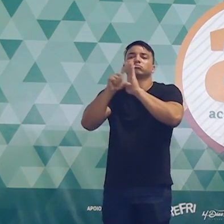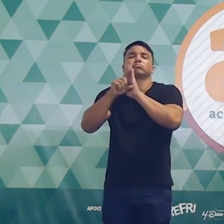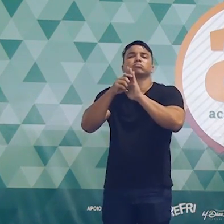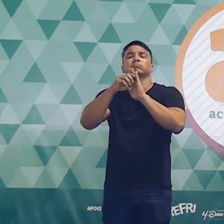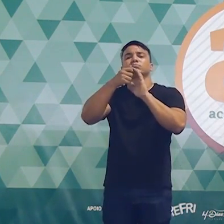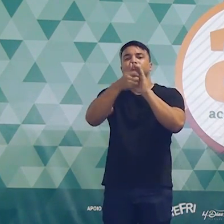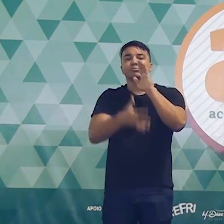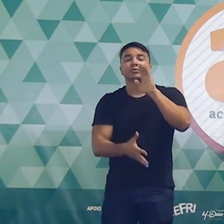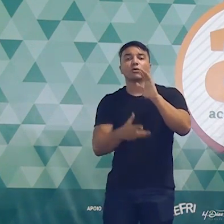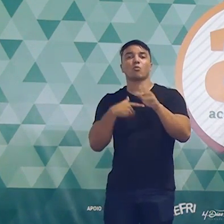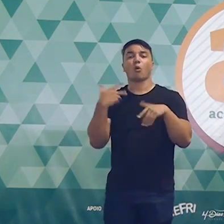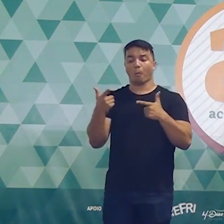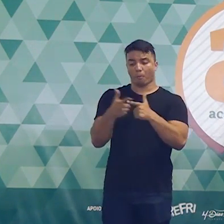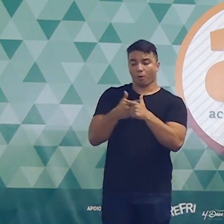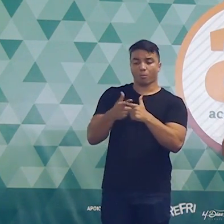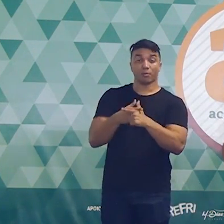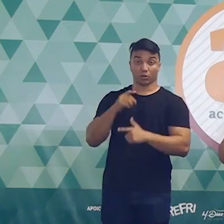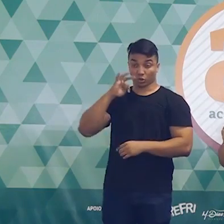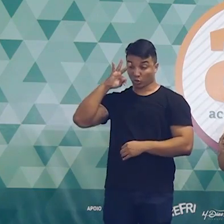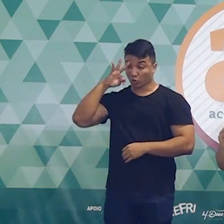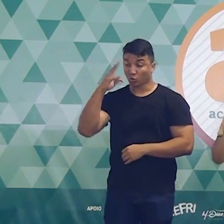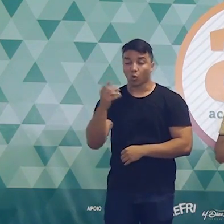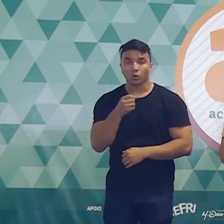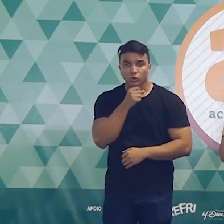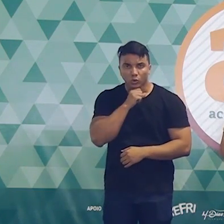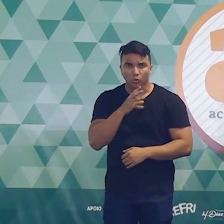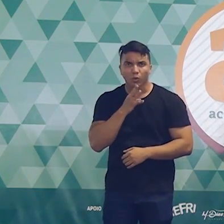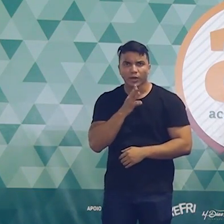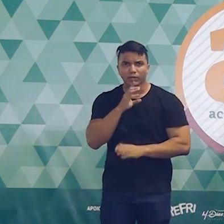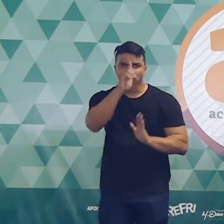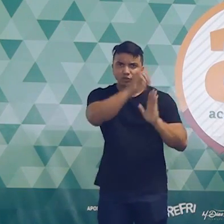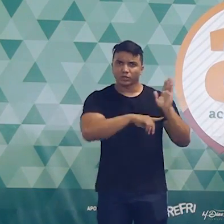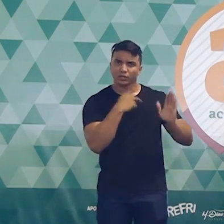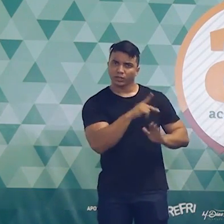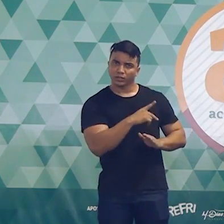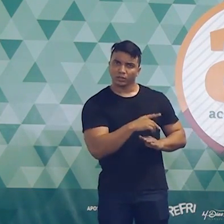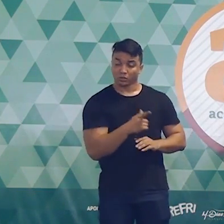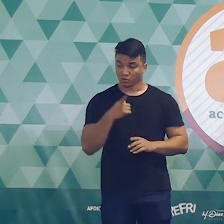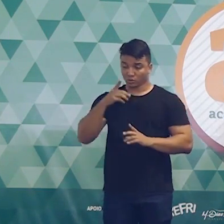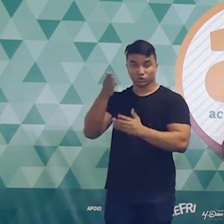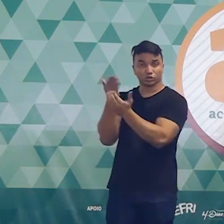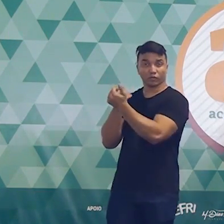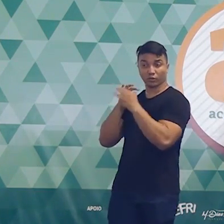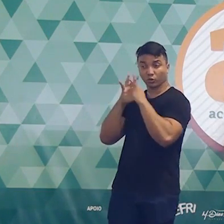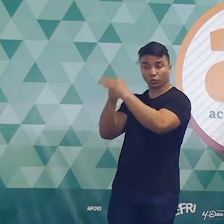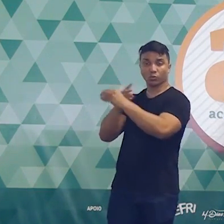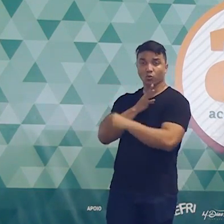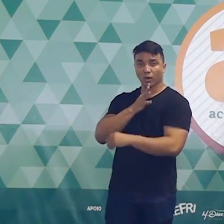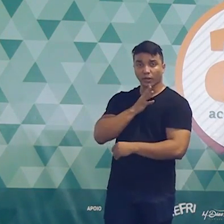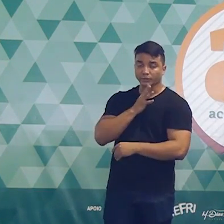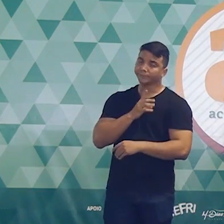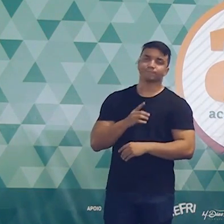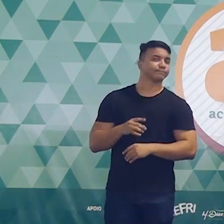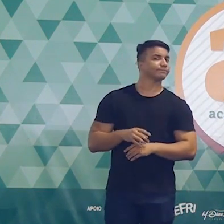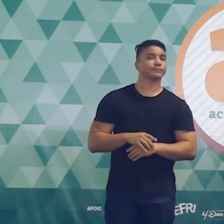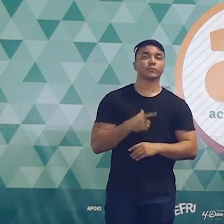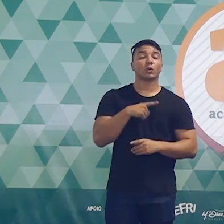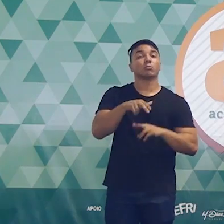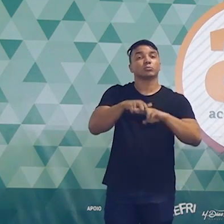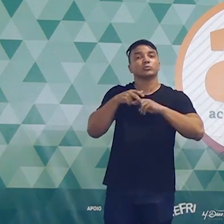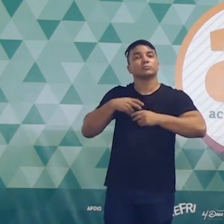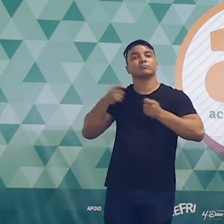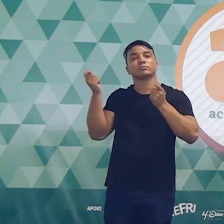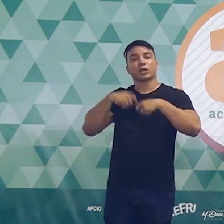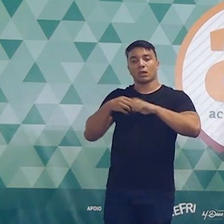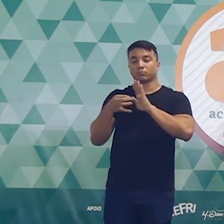o problema social? Todos os idosos conhecem seus direitos? Todos os jovens conhecem seus direitos? Não. Então isso é um argumento que